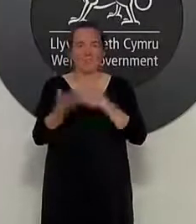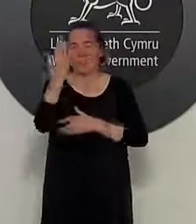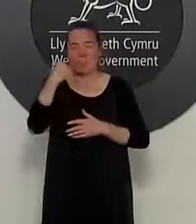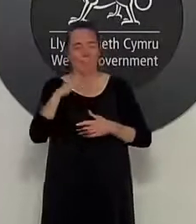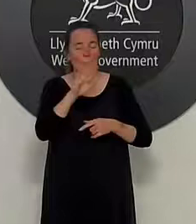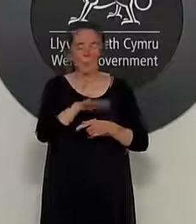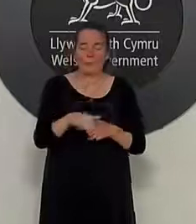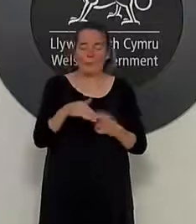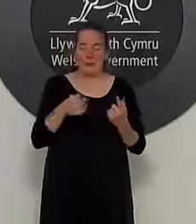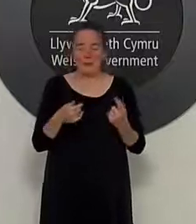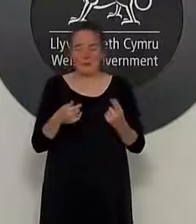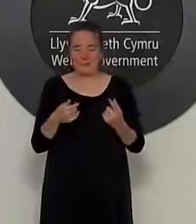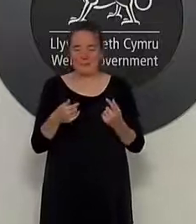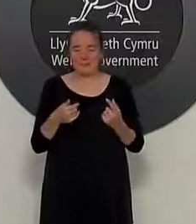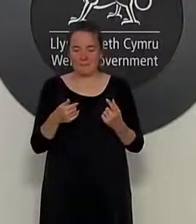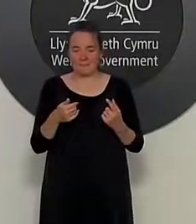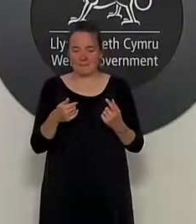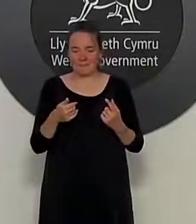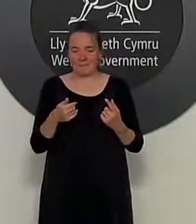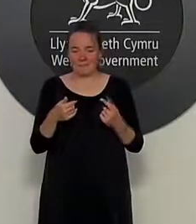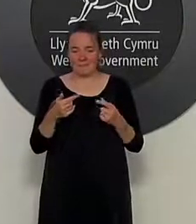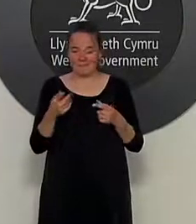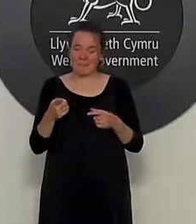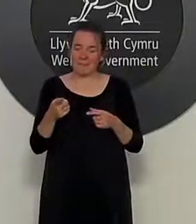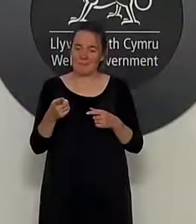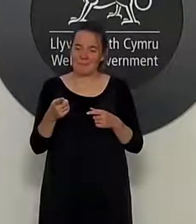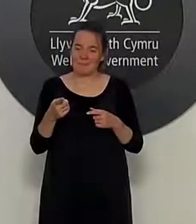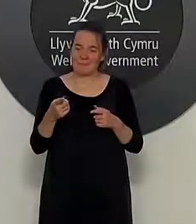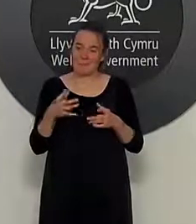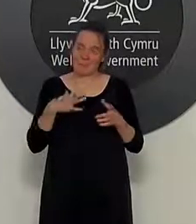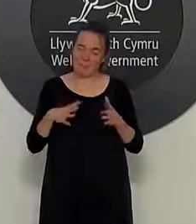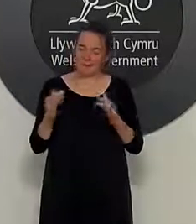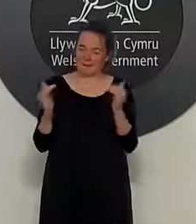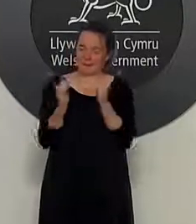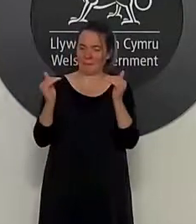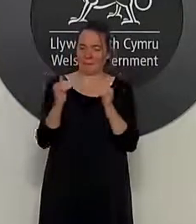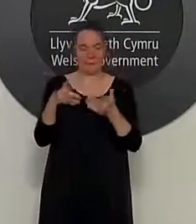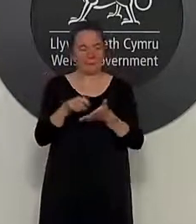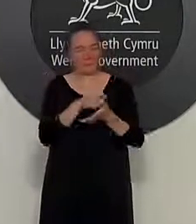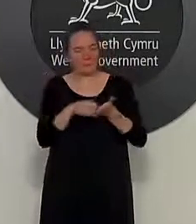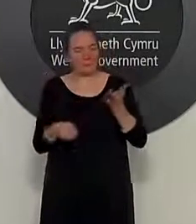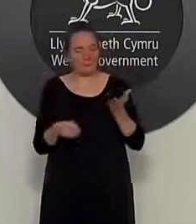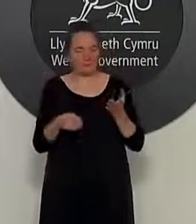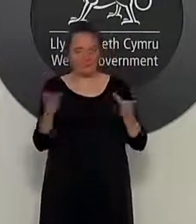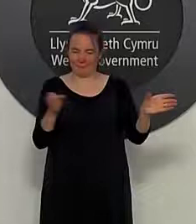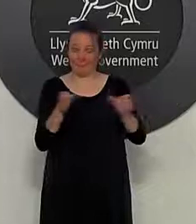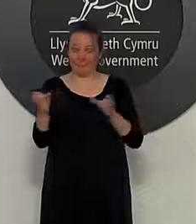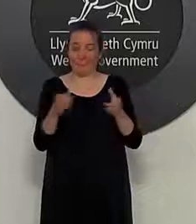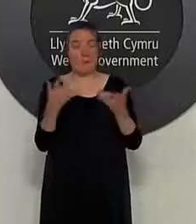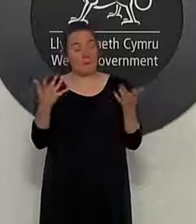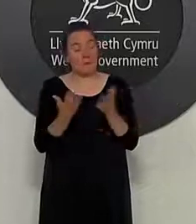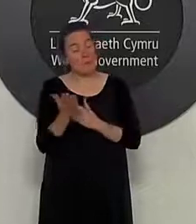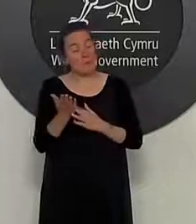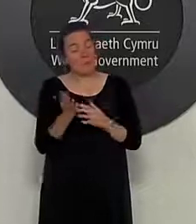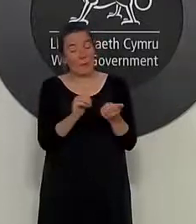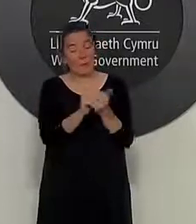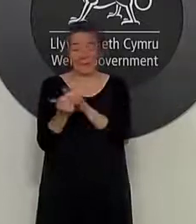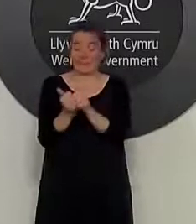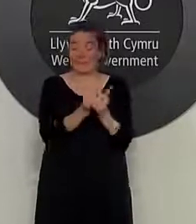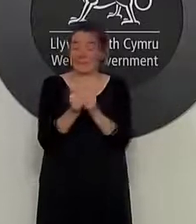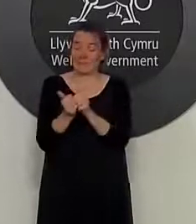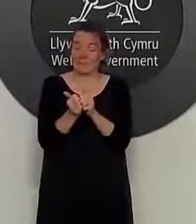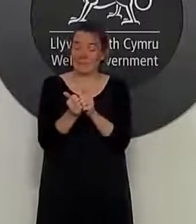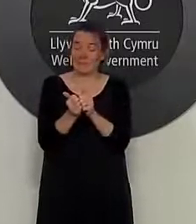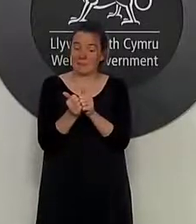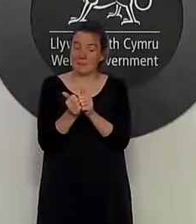fydd ein egwyddorion ni, dyna ni wedi gweud hynny. Ond wrth gwrs mae rhaid derbyn pan ych chi yn cydweithio rhwng pleidiau, mae